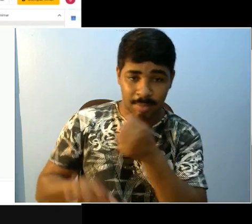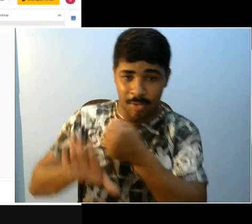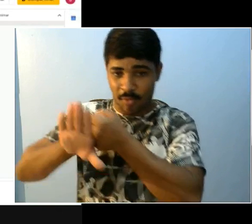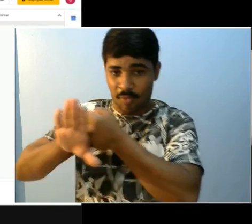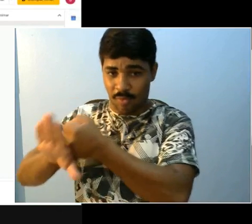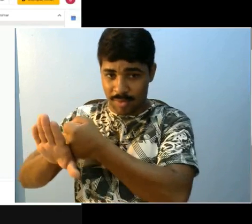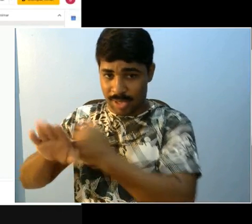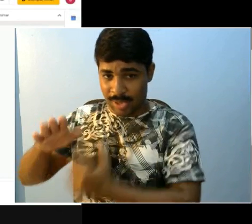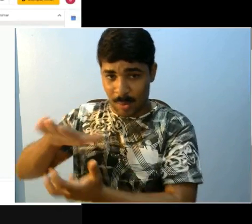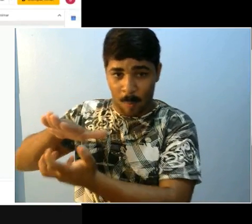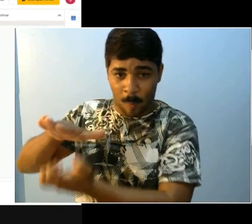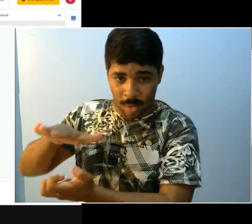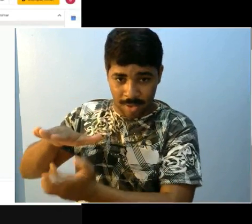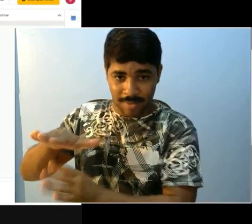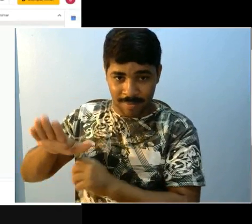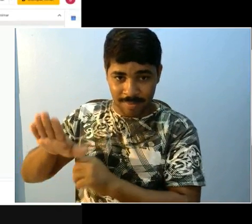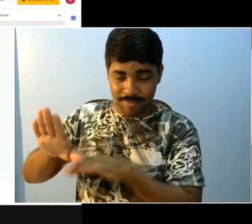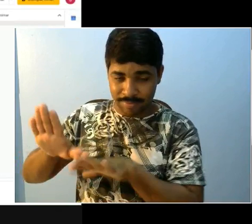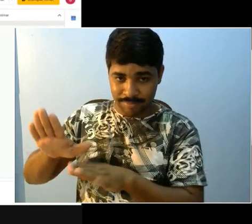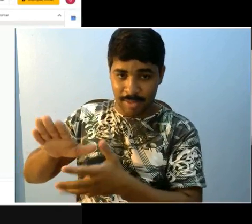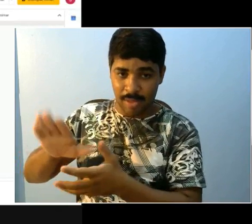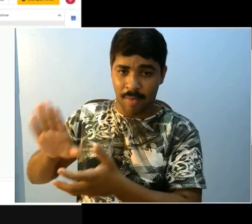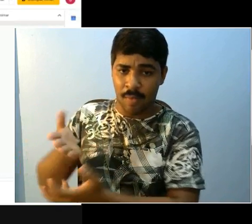o movimento.